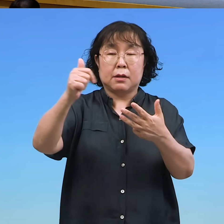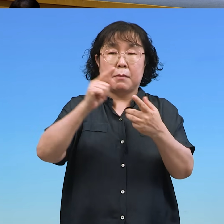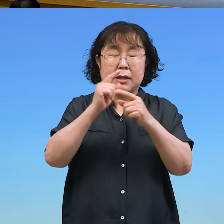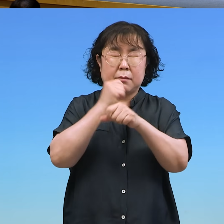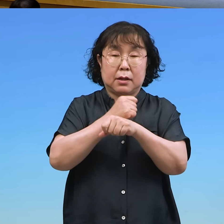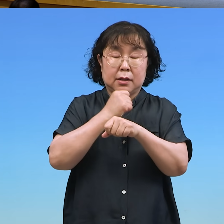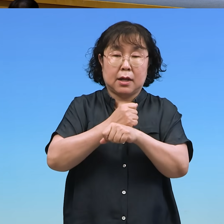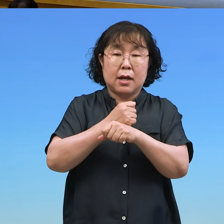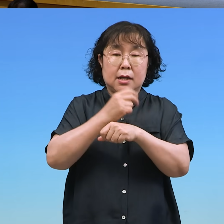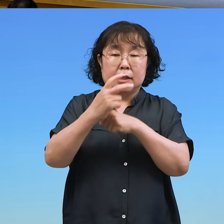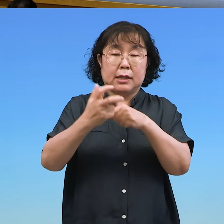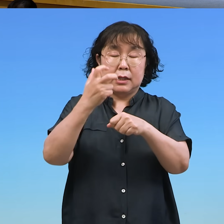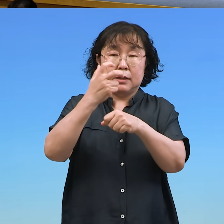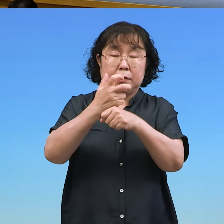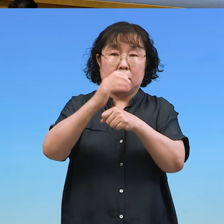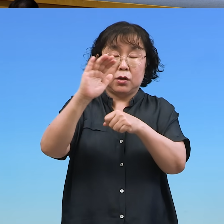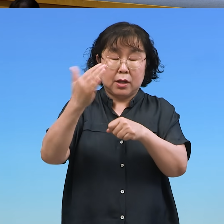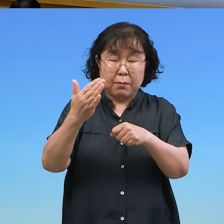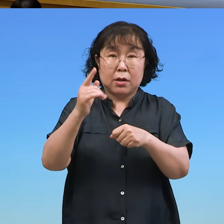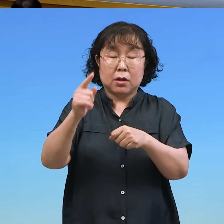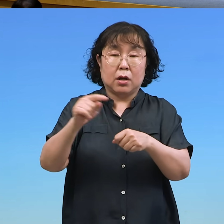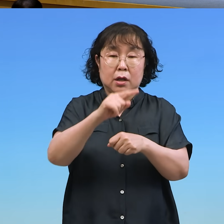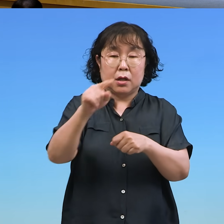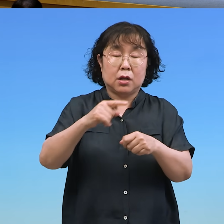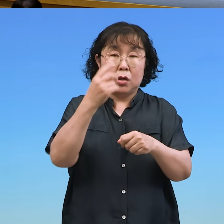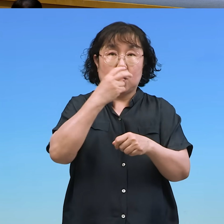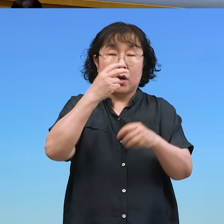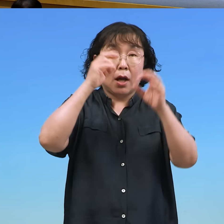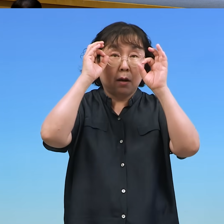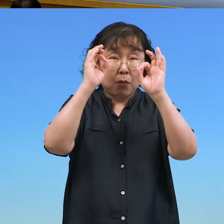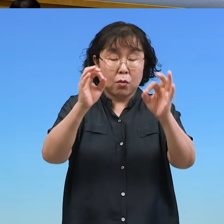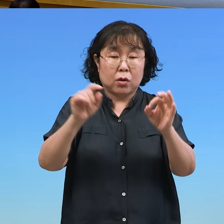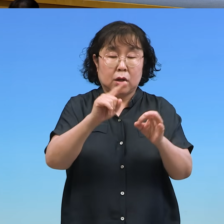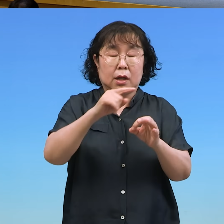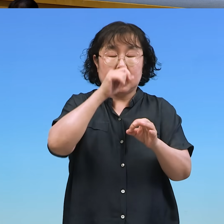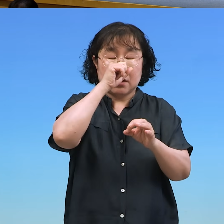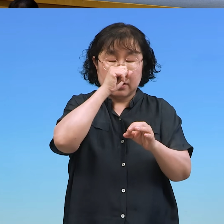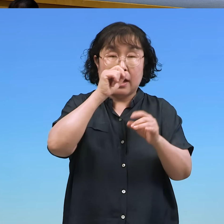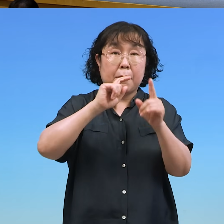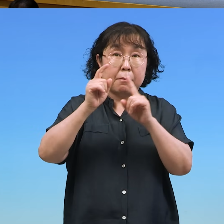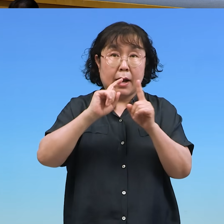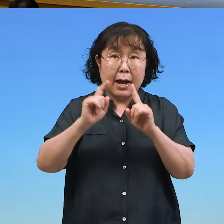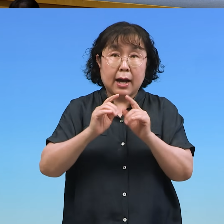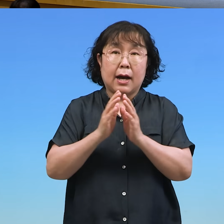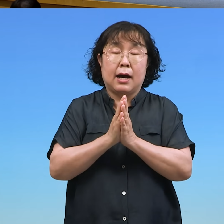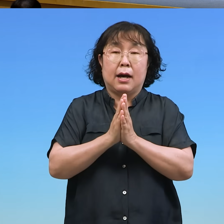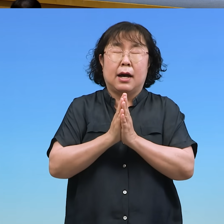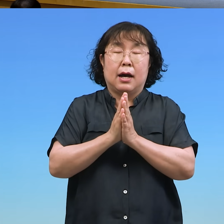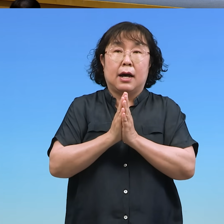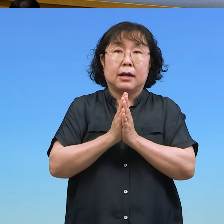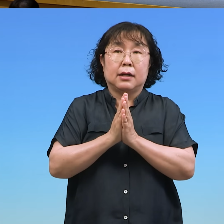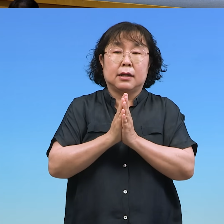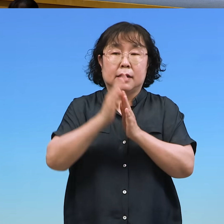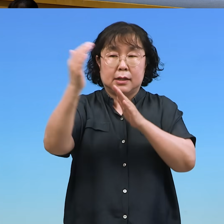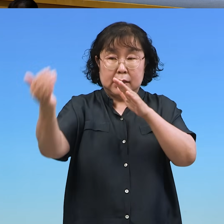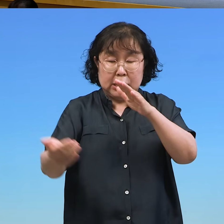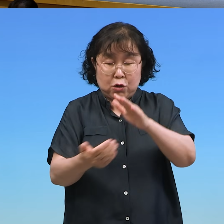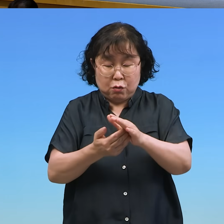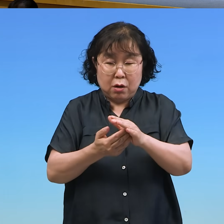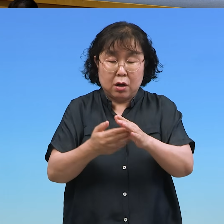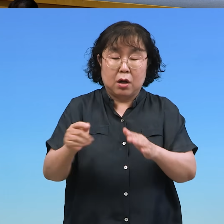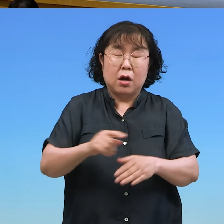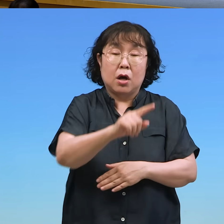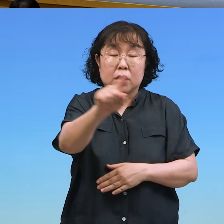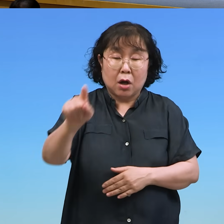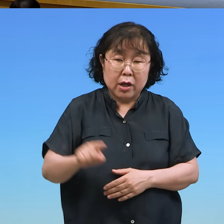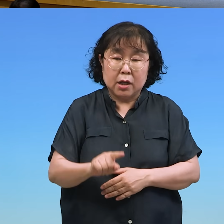70년이 차면 내가 너희를 돌보고 나의 선한 말을 너희에게 성취하여 너희를 이곳으로 돌아오게 하리라.